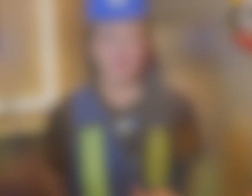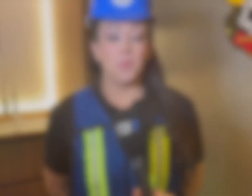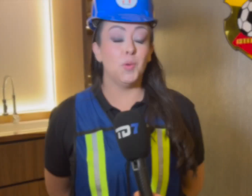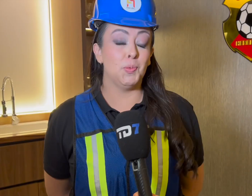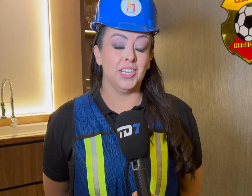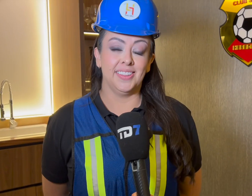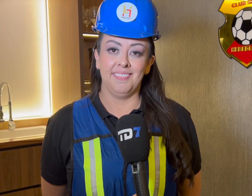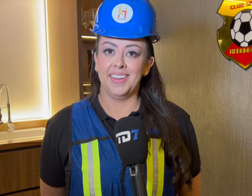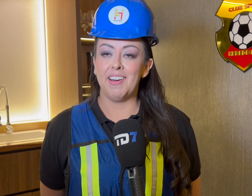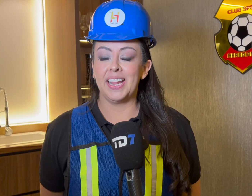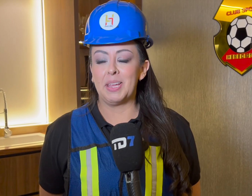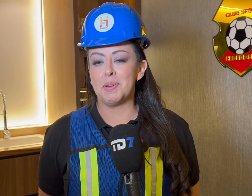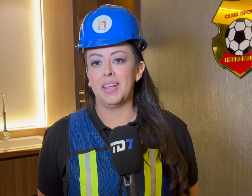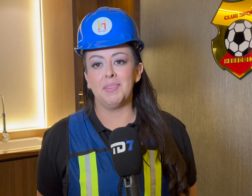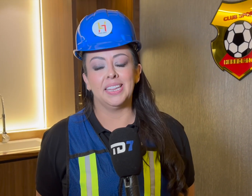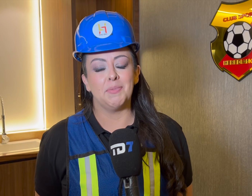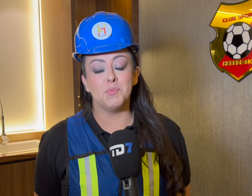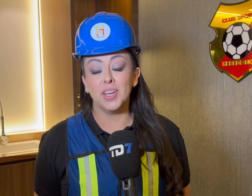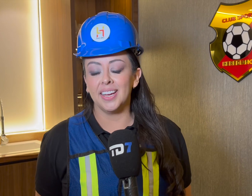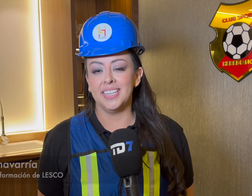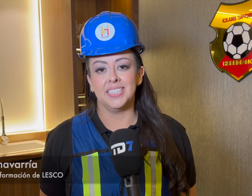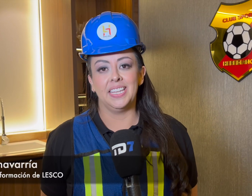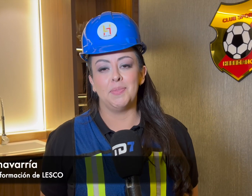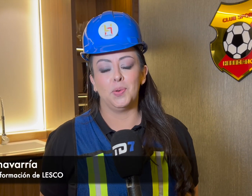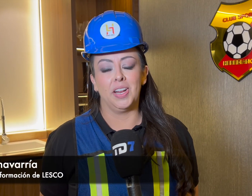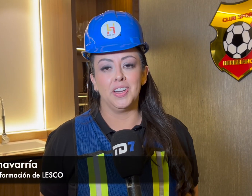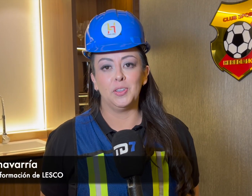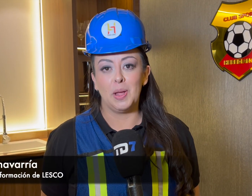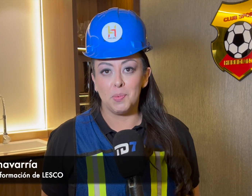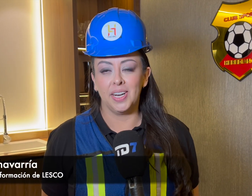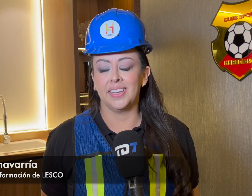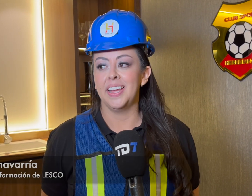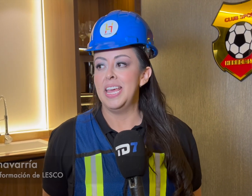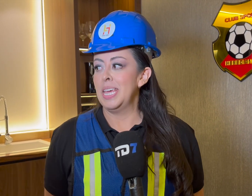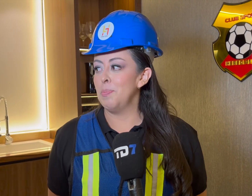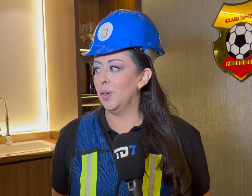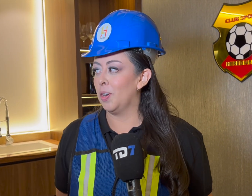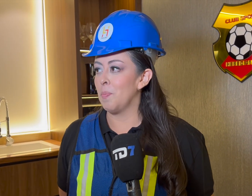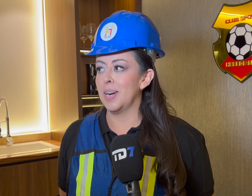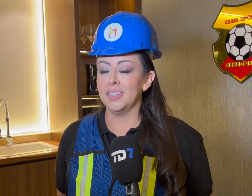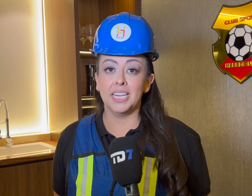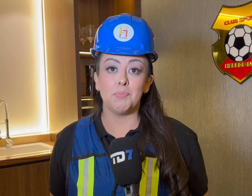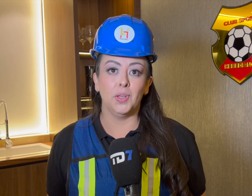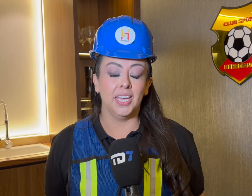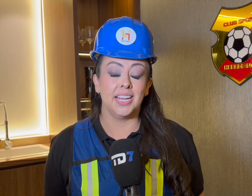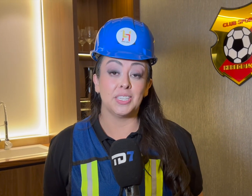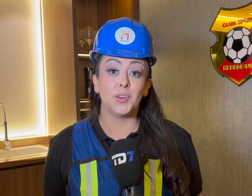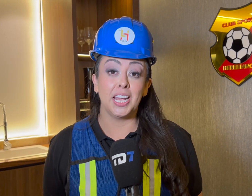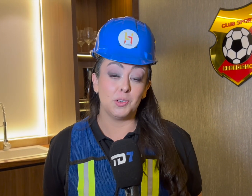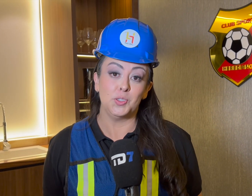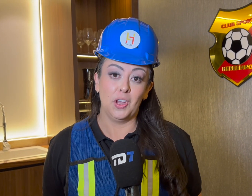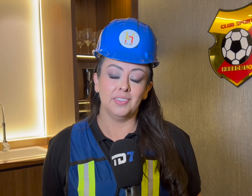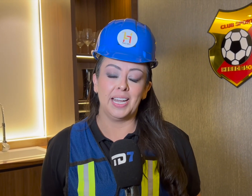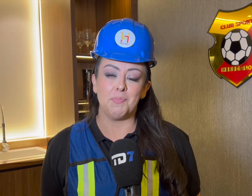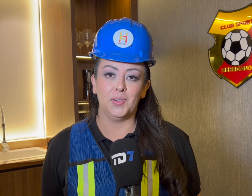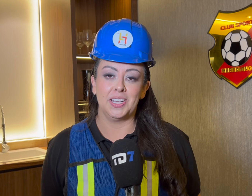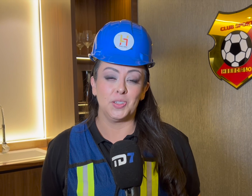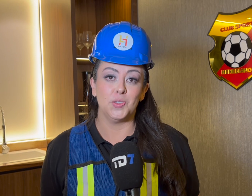Muy bonita. verdad que primeramente muy agradecida por abrirnos la puerta y poder compartir y poder hacer una inclusión de la población